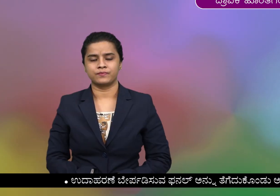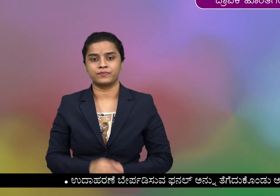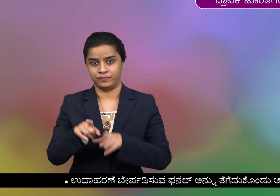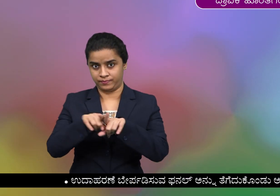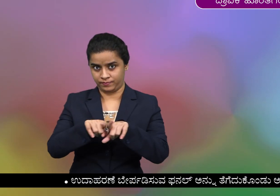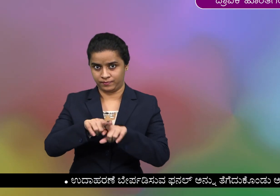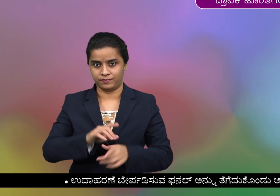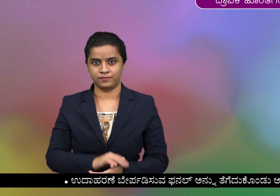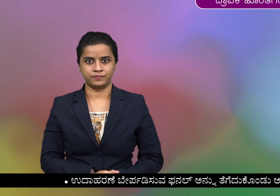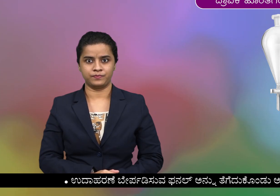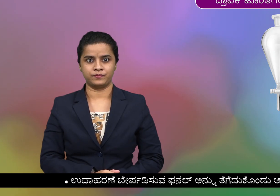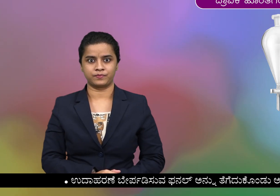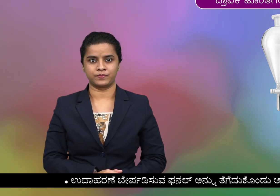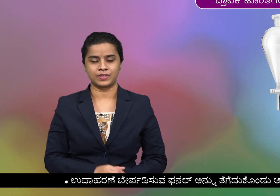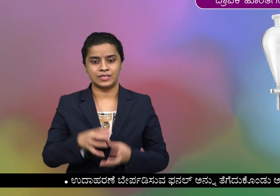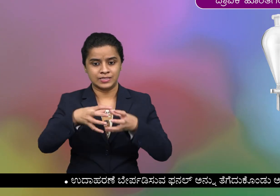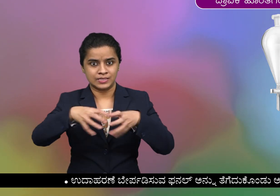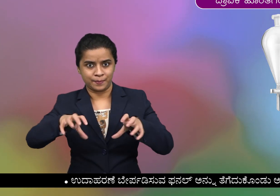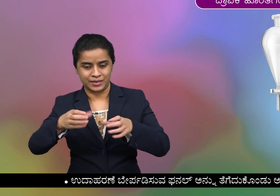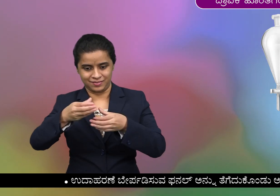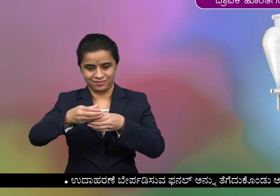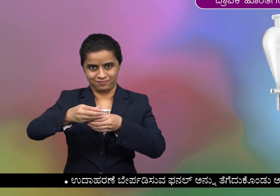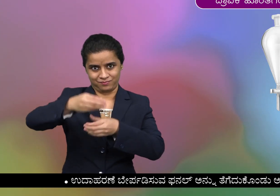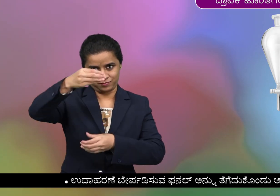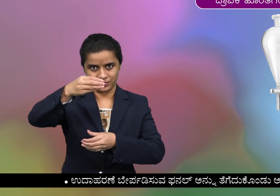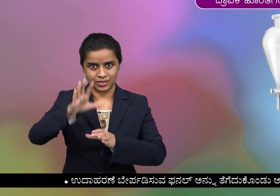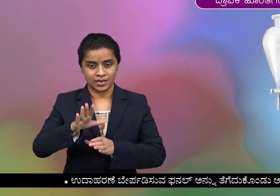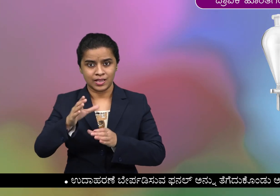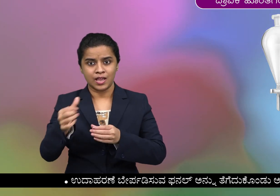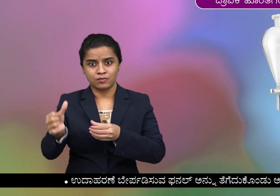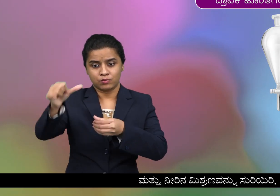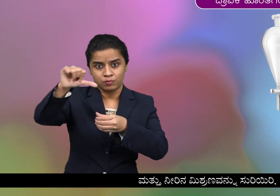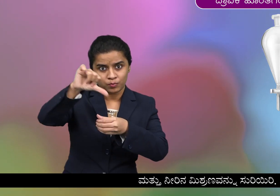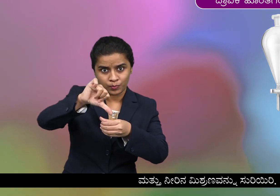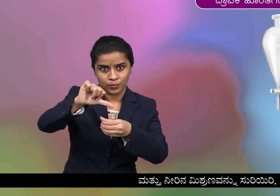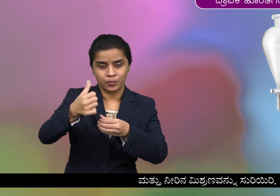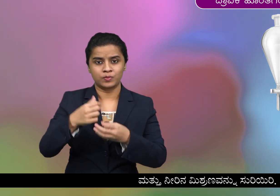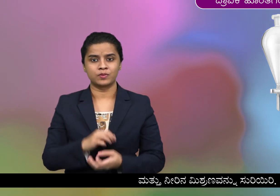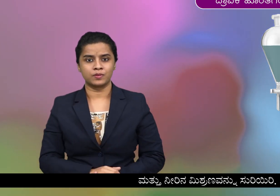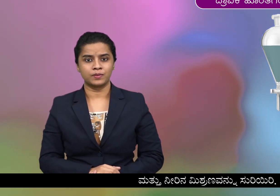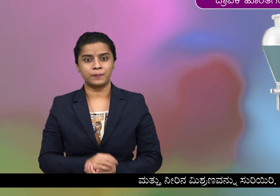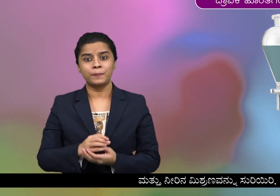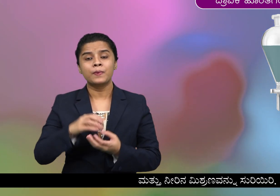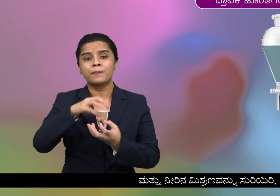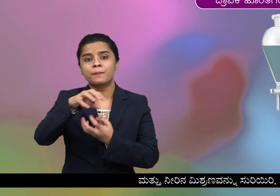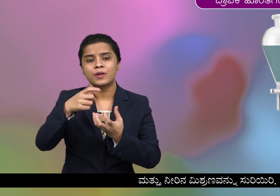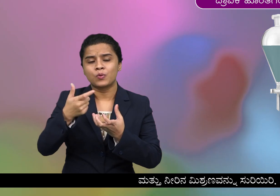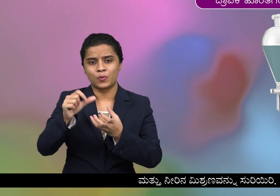ಉದಾಹರಣೆ, ಬೇರ್ಪಡಿಸುವ ಫನಲ್ ಅನ್ನು ತೆಗೆದುಕೊಂಡು ಅದರಲ್ಲಿ ಸೀಮೆ ಎಣ್ಣೆ ಮತ್ತು ನೀರಿನ ಮಿಶ್ರಣವನ್ನು ಸುರಿಯಿರಿ.